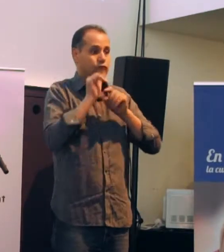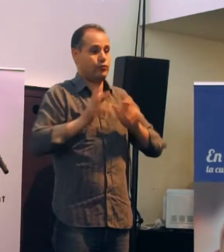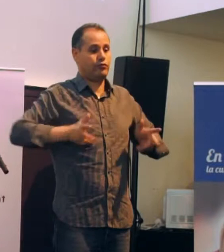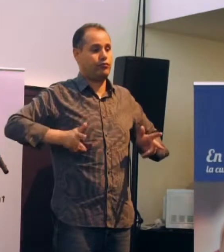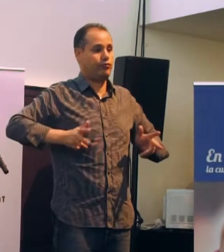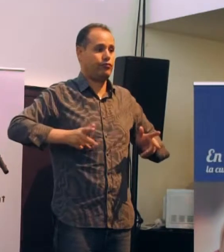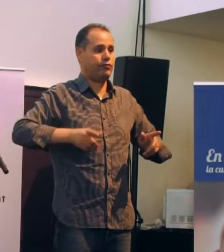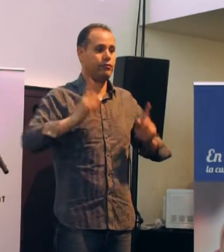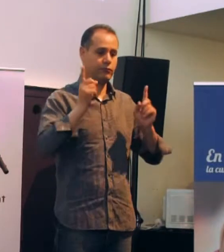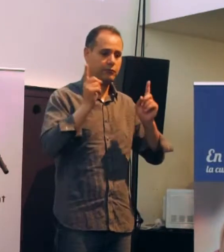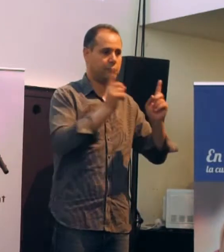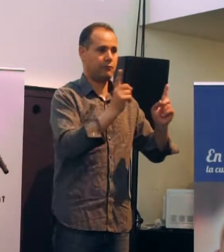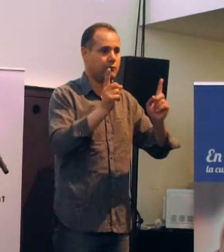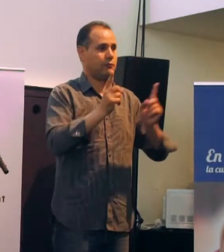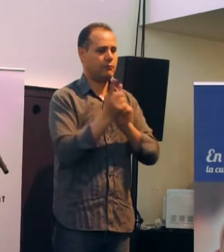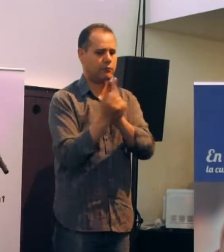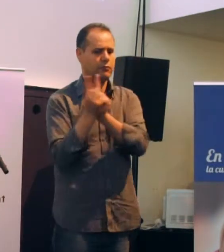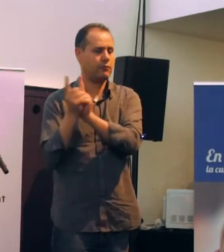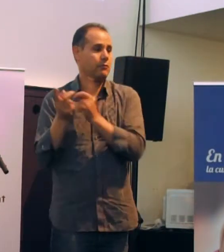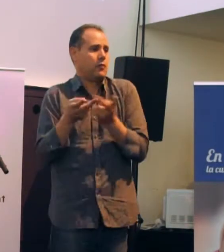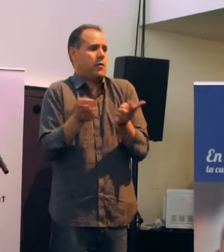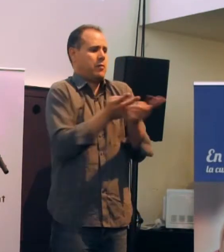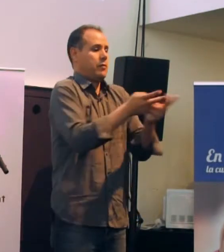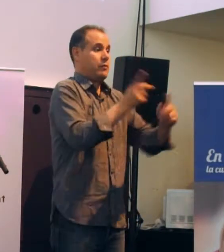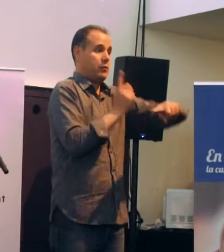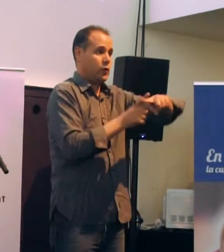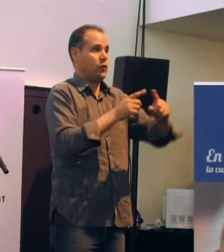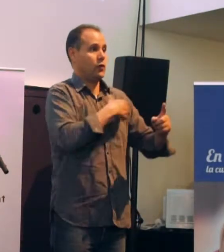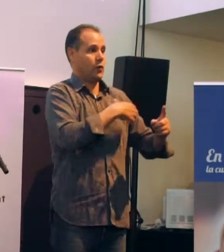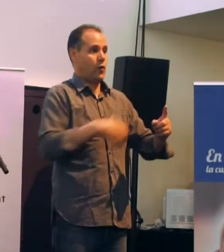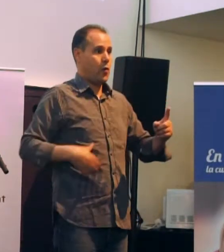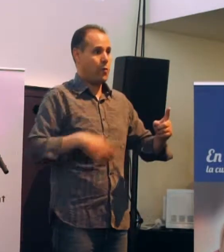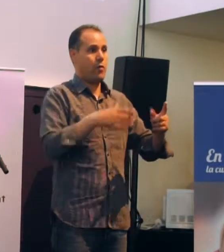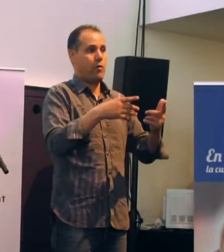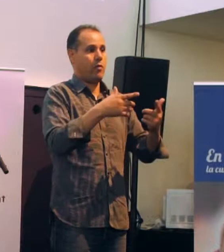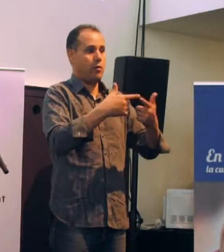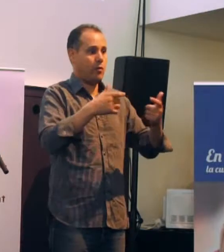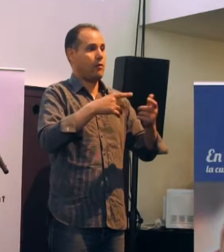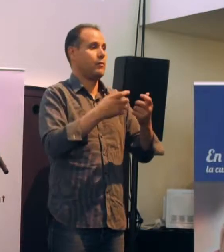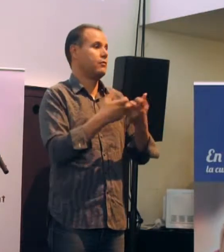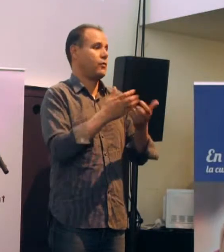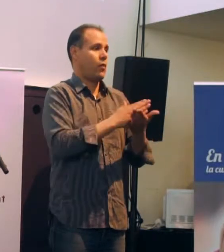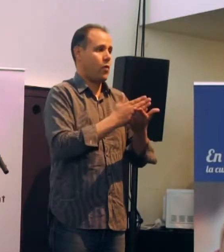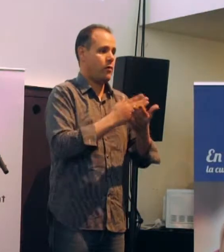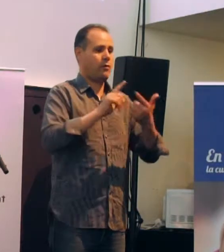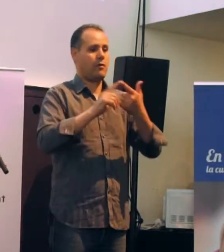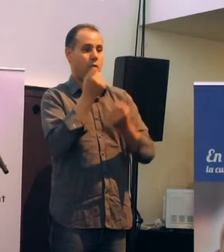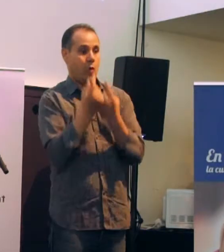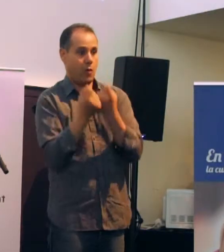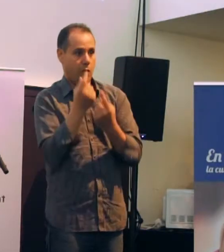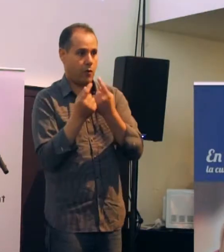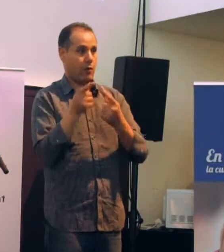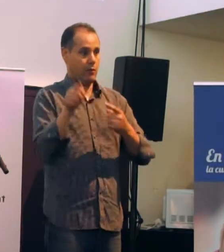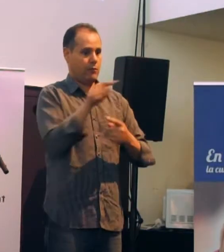routes pour aller à la rencontre des publics de tous âges, sans oublier des communes fidèles à l'animation comme Redon ou Lheureux, mais il y en a d'autres, qui ont proposé des